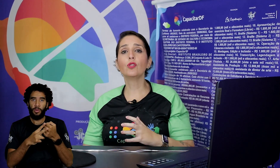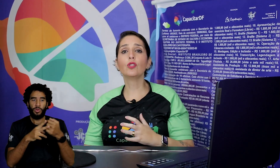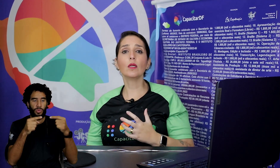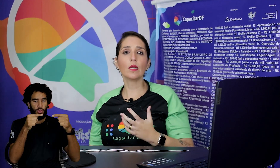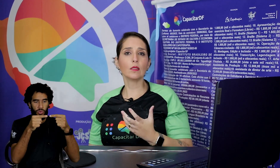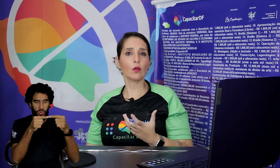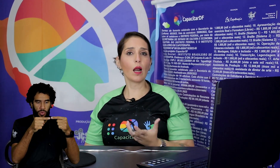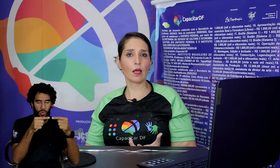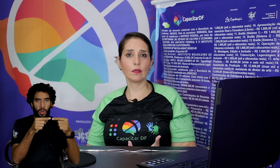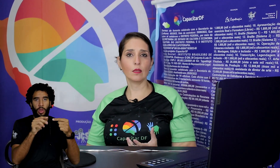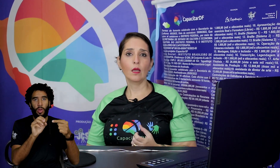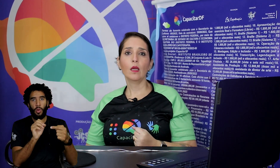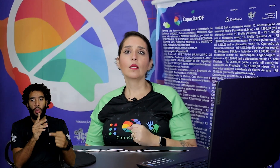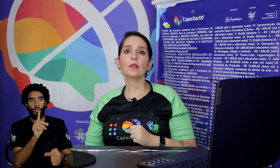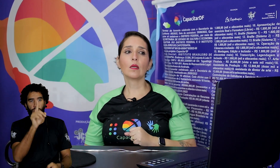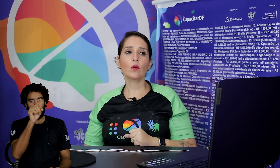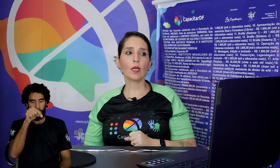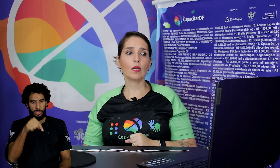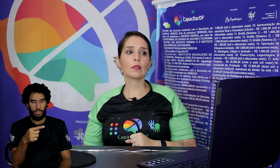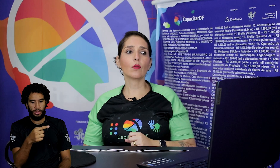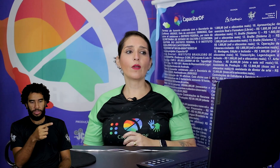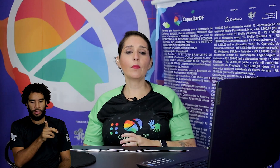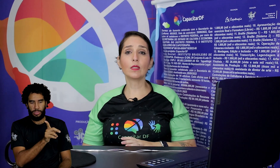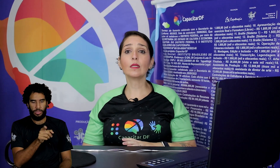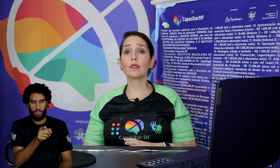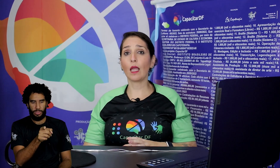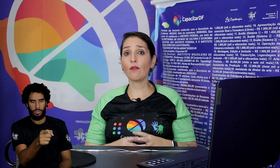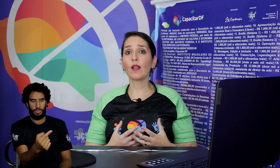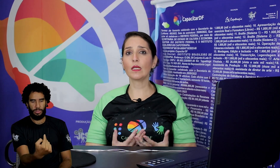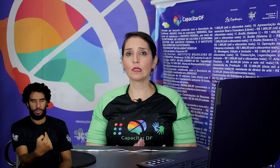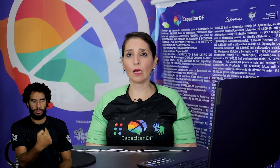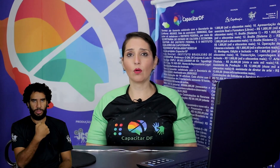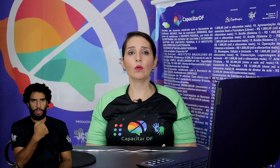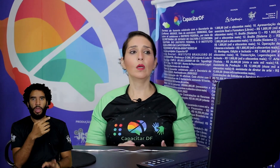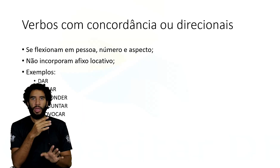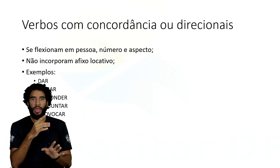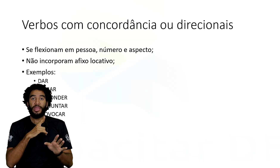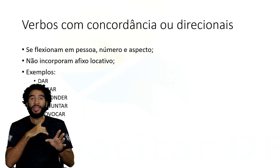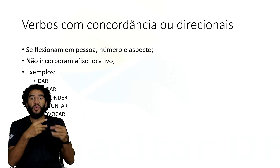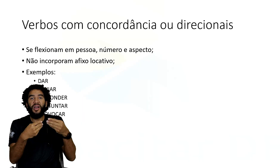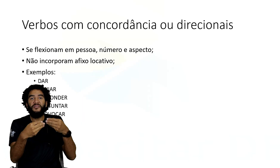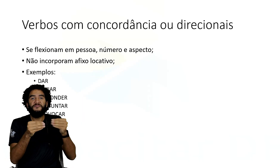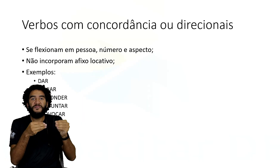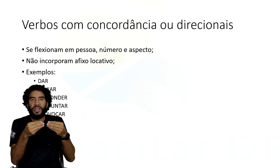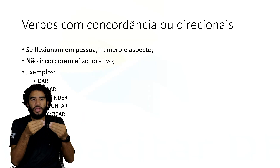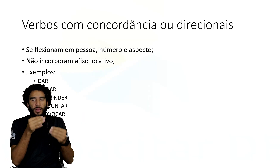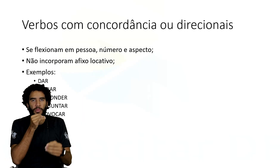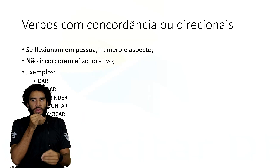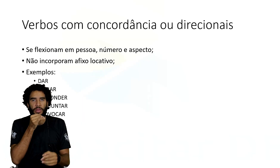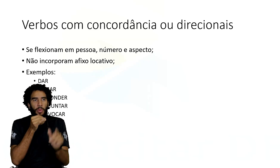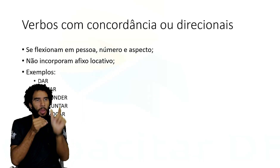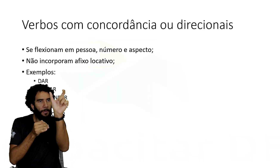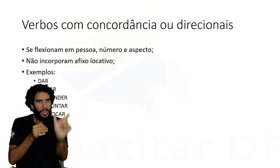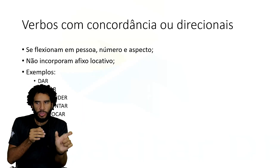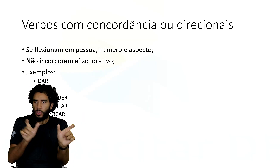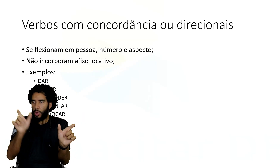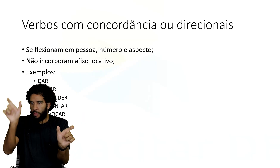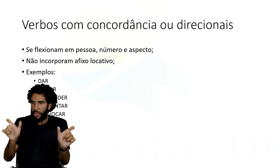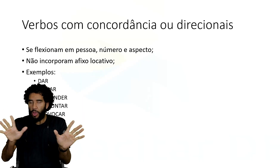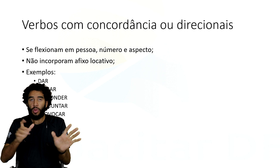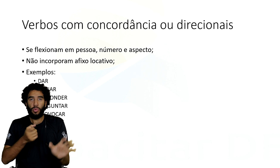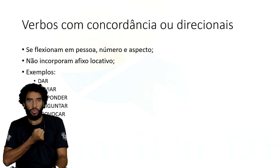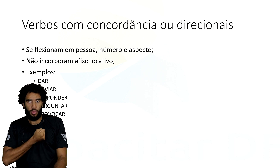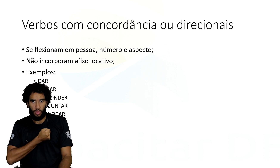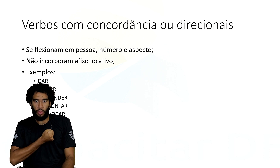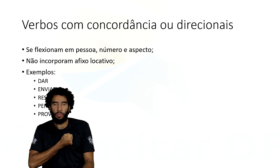verbos direcionais, que são o quê? São verbos que têm flexão em pessoa, em número e